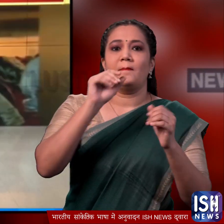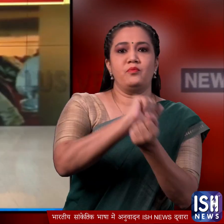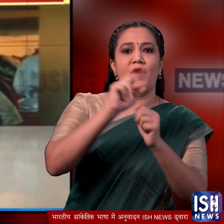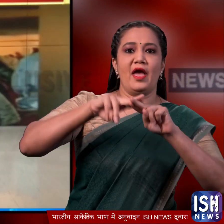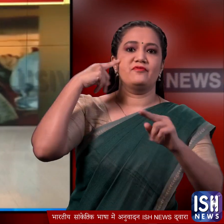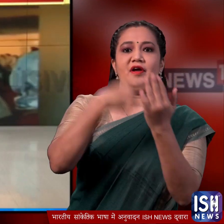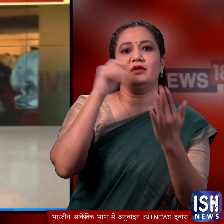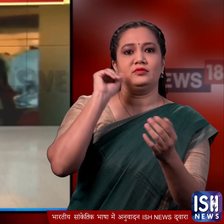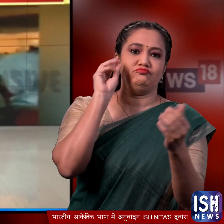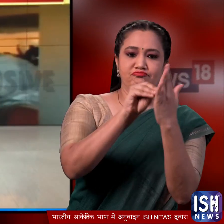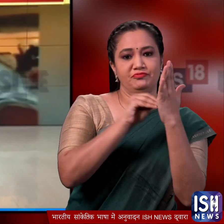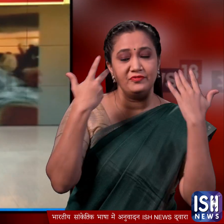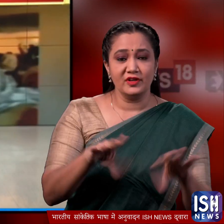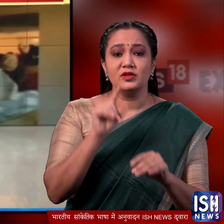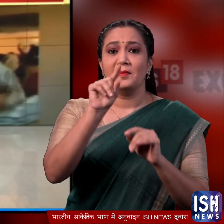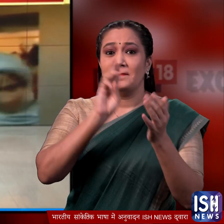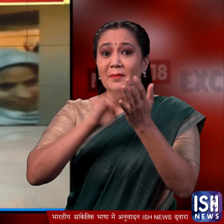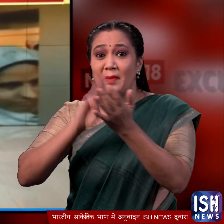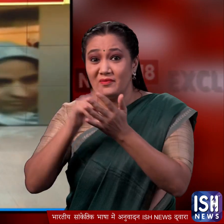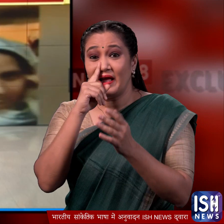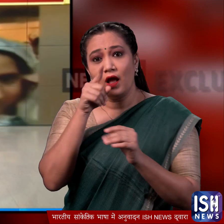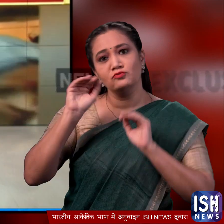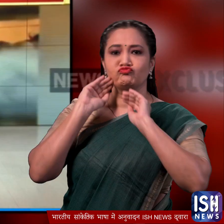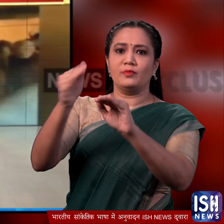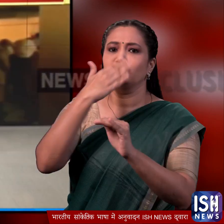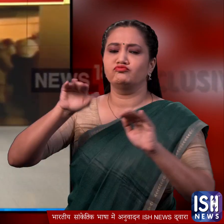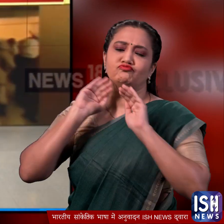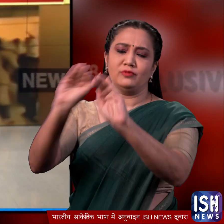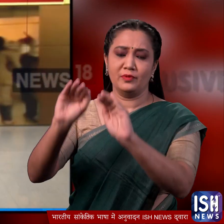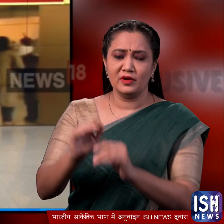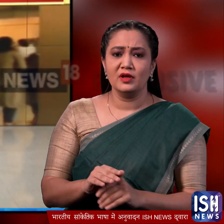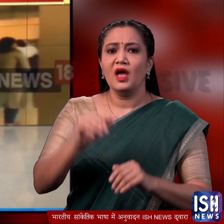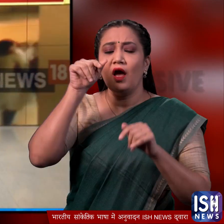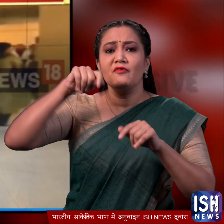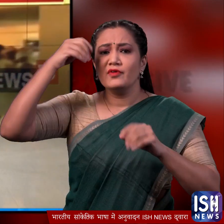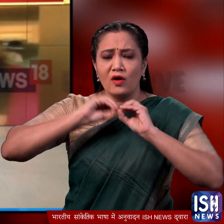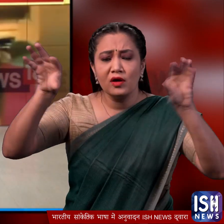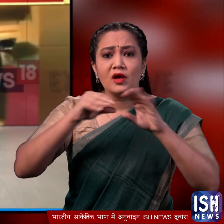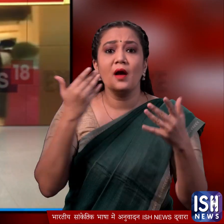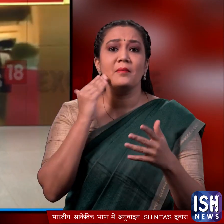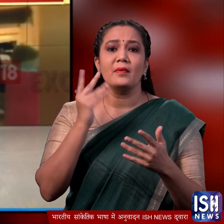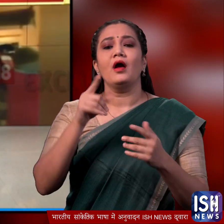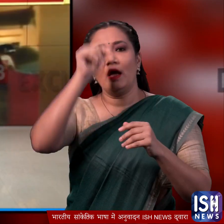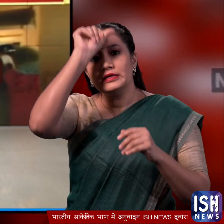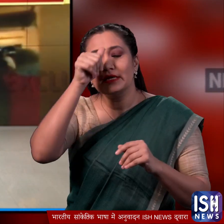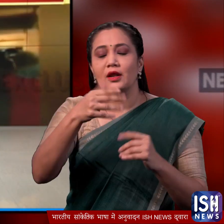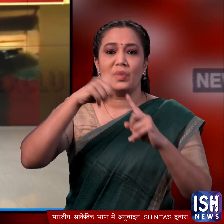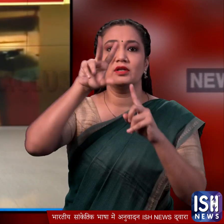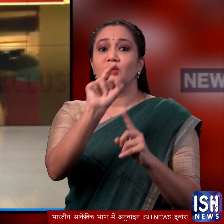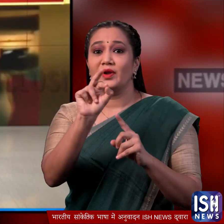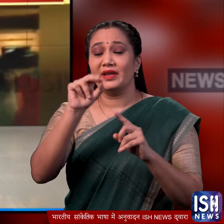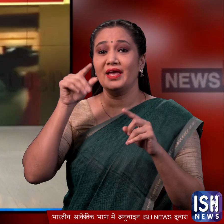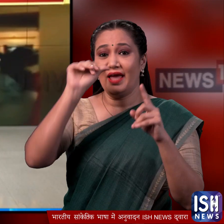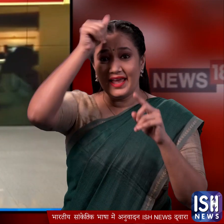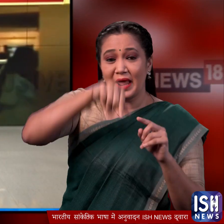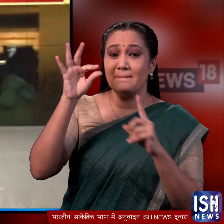महबूबा मुफ्ती इन छात्रों के समर्थन में उतर आईं। वायरल हुए वीडियो रविवार के बताए जा रहे हैं, जब T20 मैच में भारत के खिलाफ